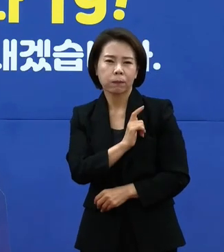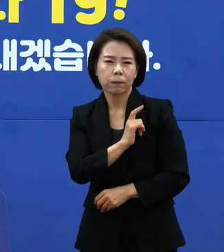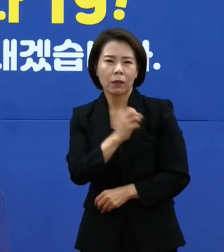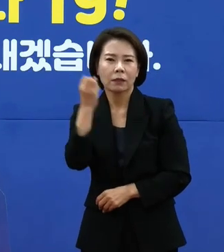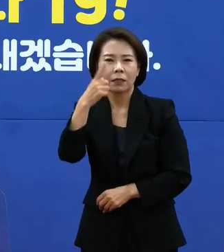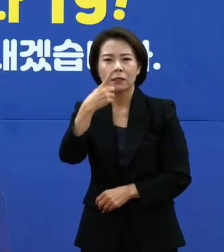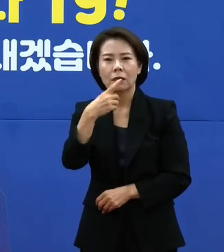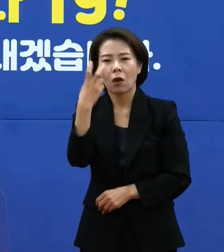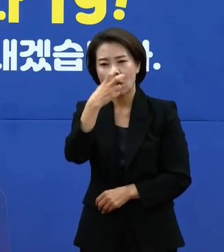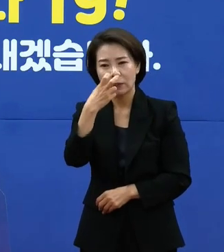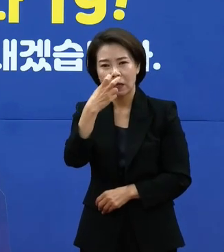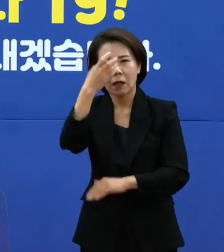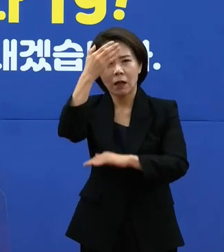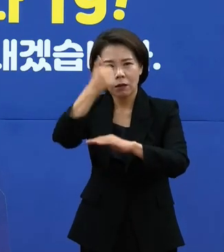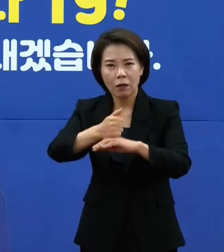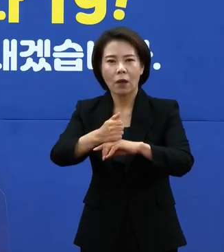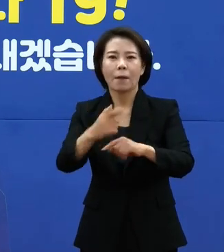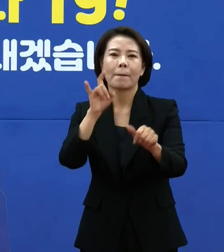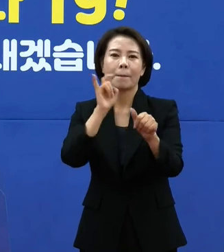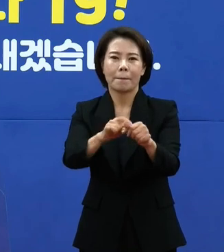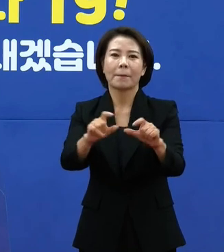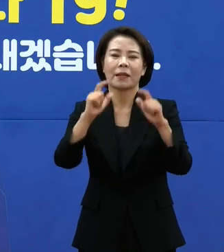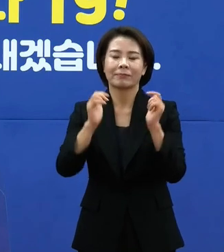재검사 결과 확진 판정이 되었습니다.